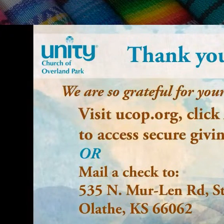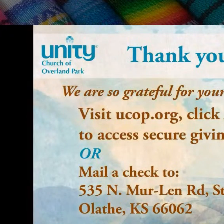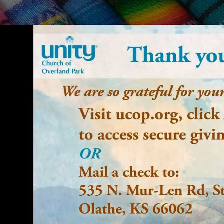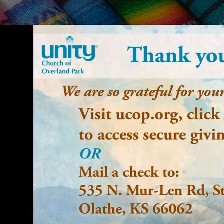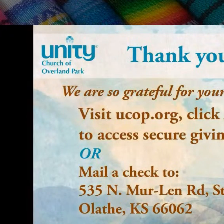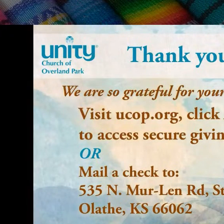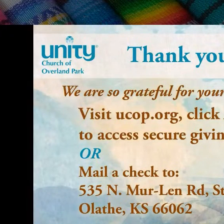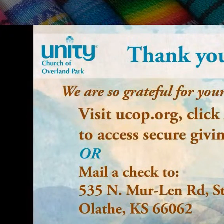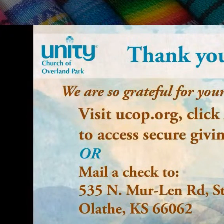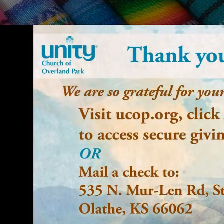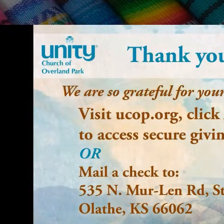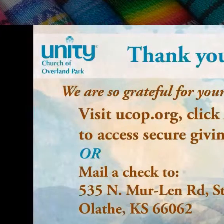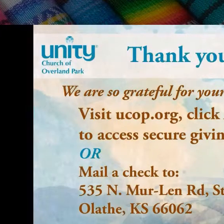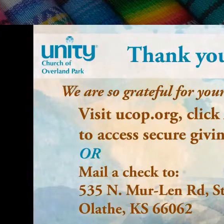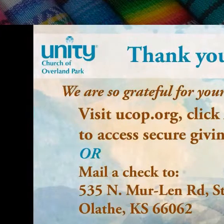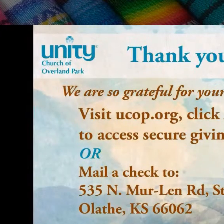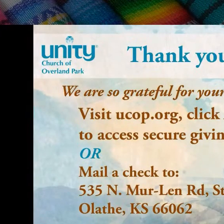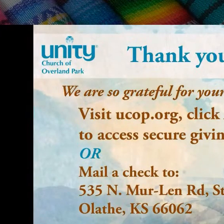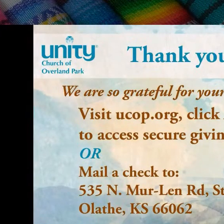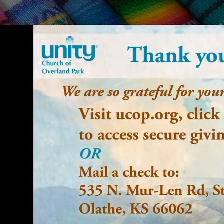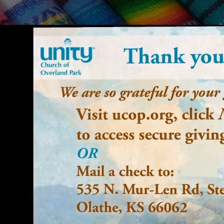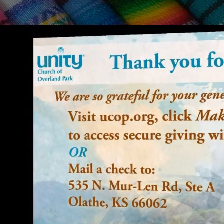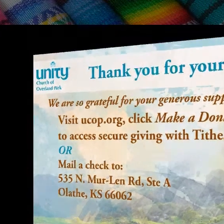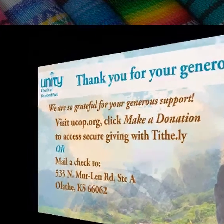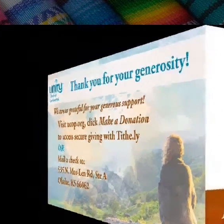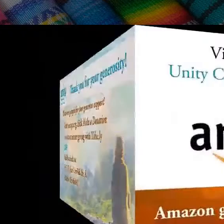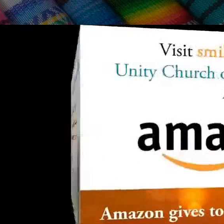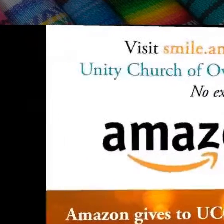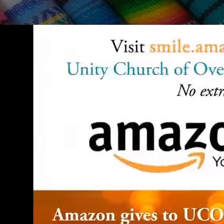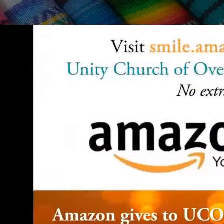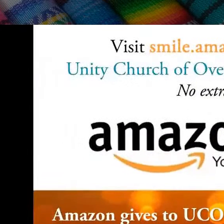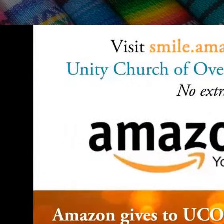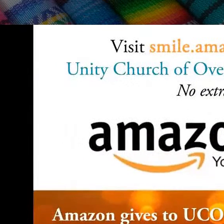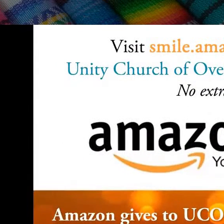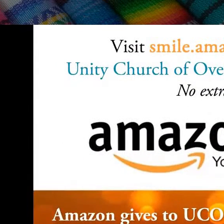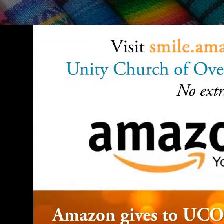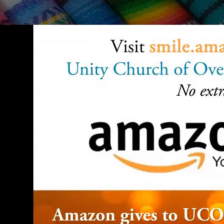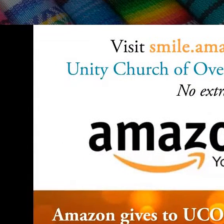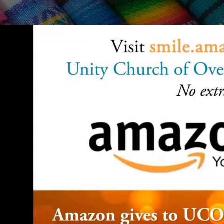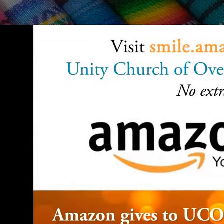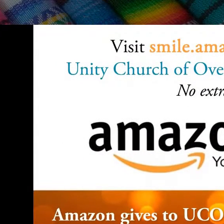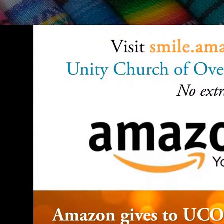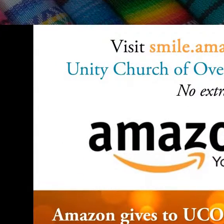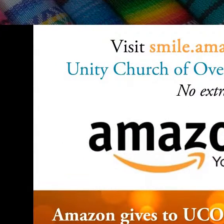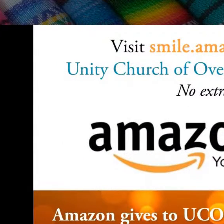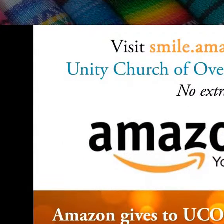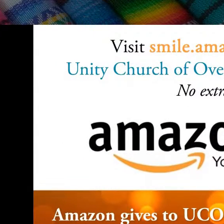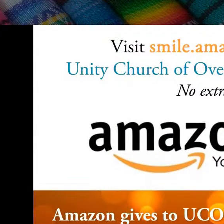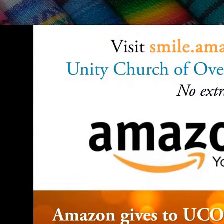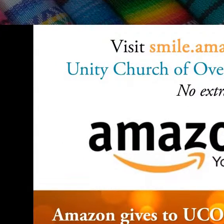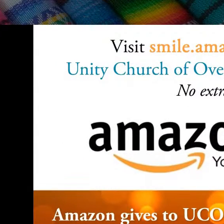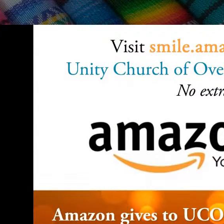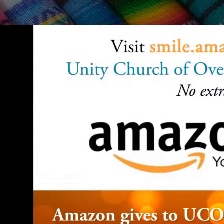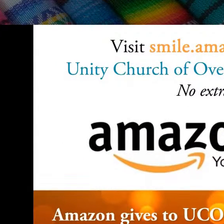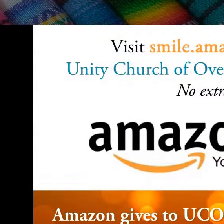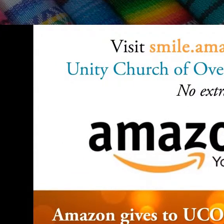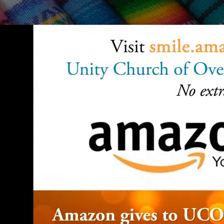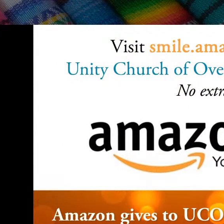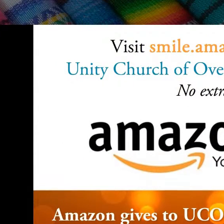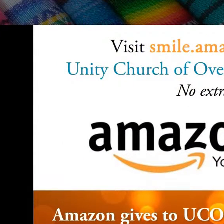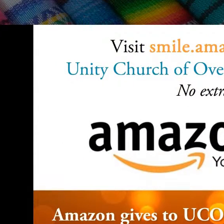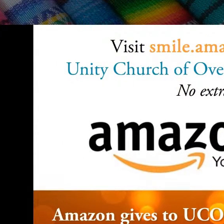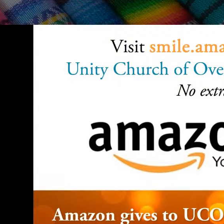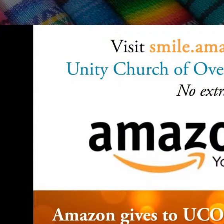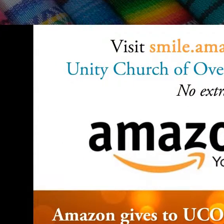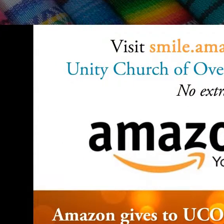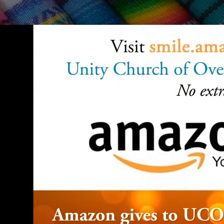por verte, llorona, hoy lloro porque te vi. Ayer lloraba por